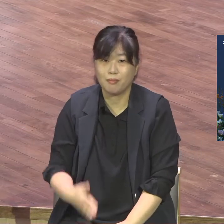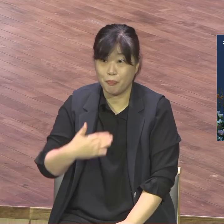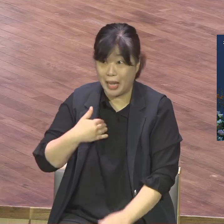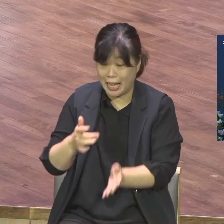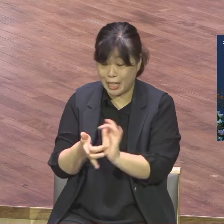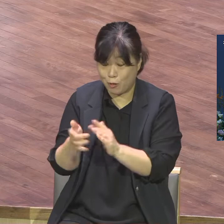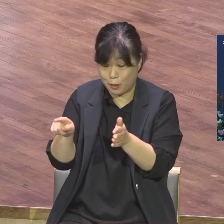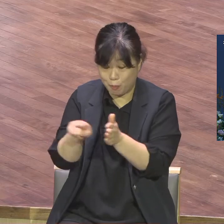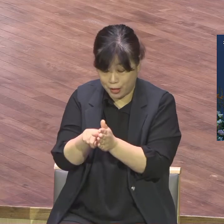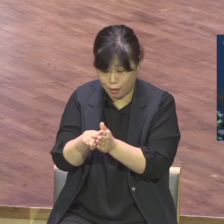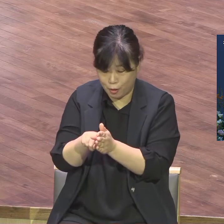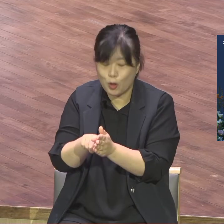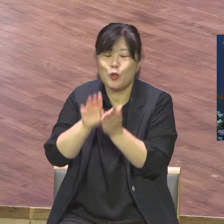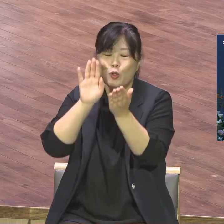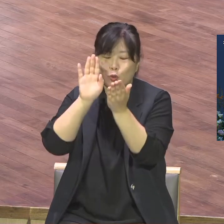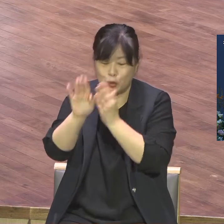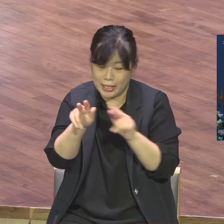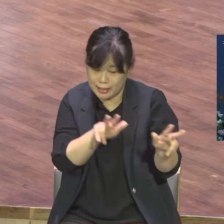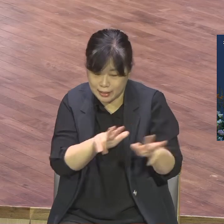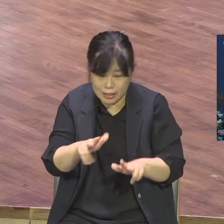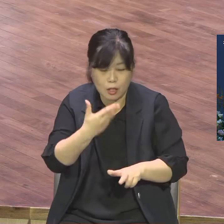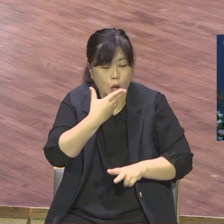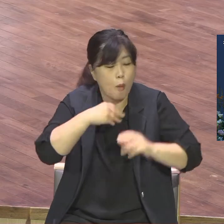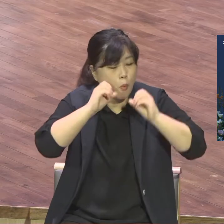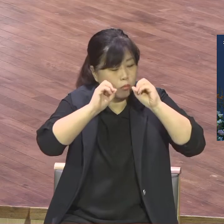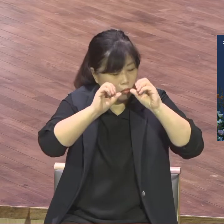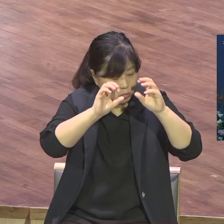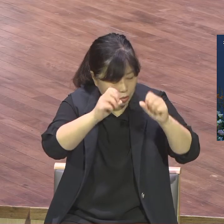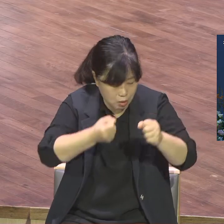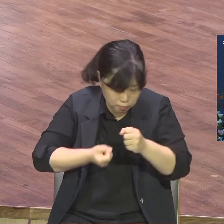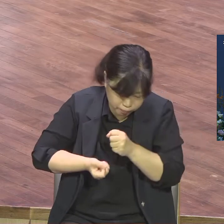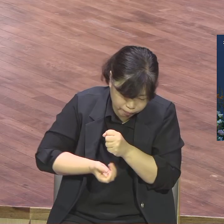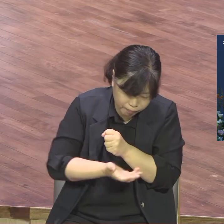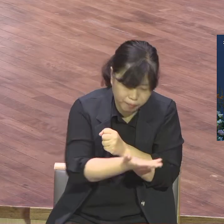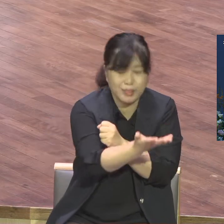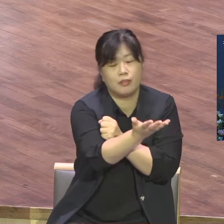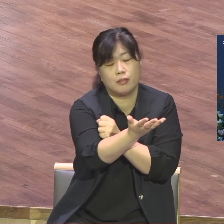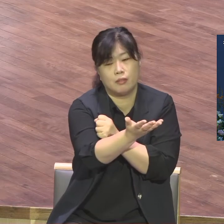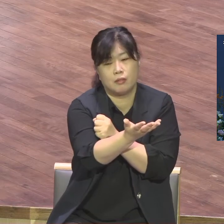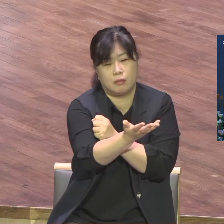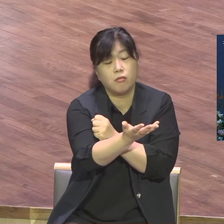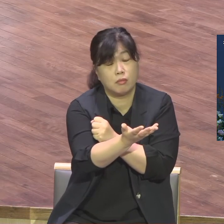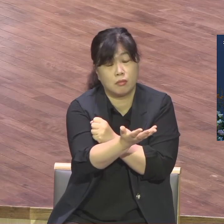구원의 일이 시작돼야 된다. 그게 하나님의 뜻이에요.